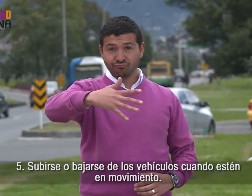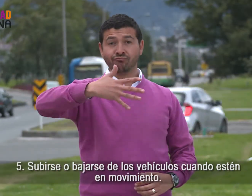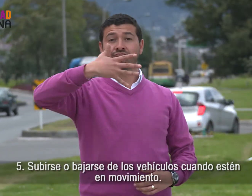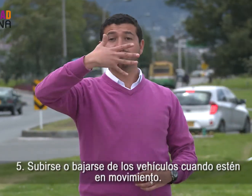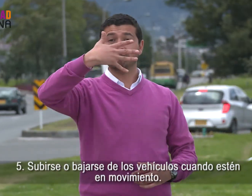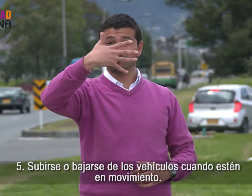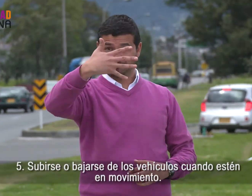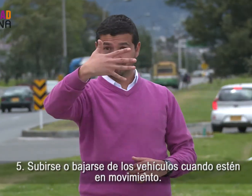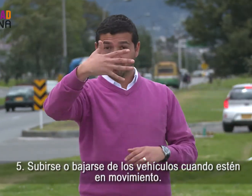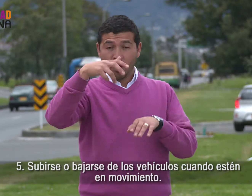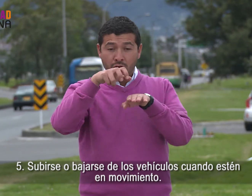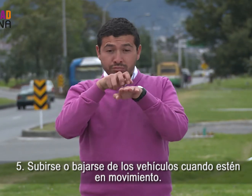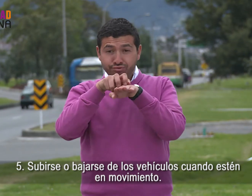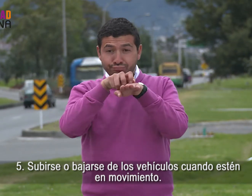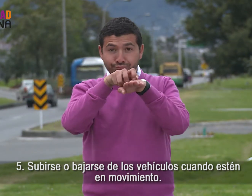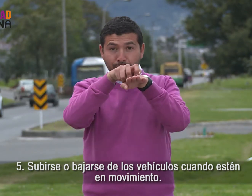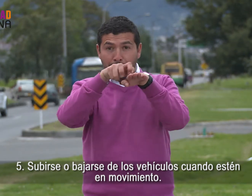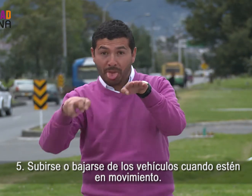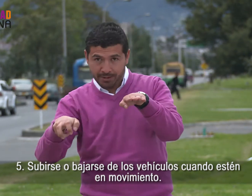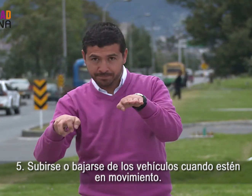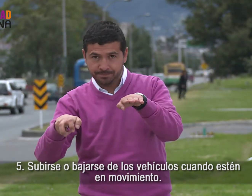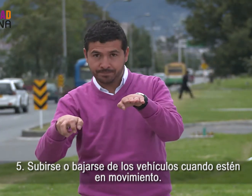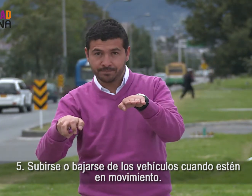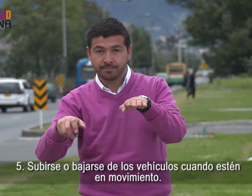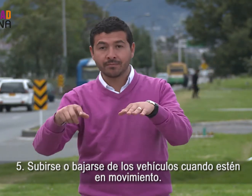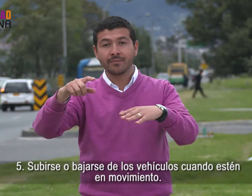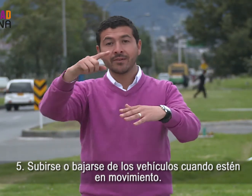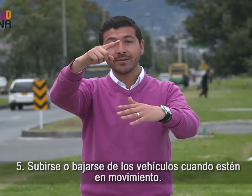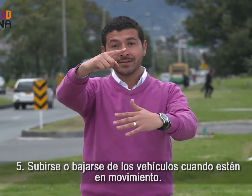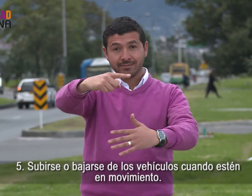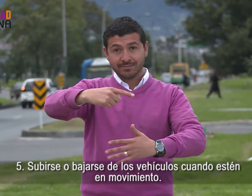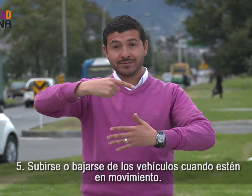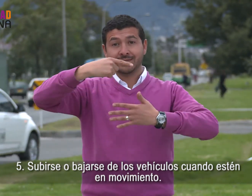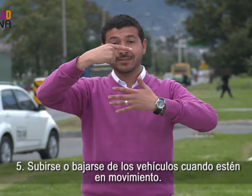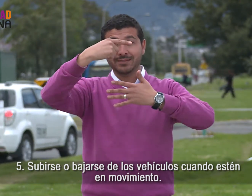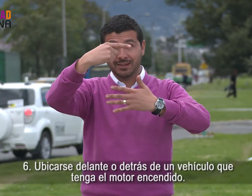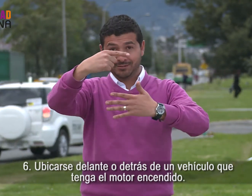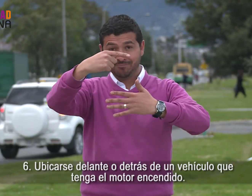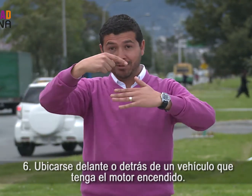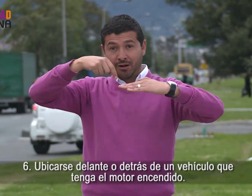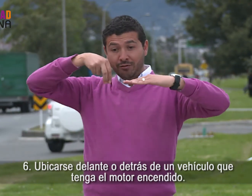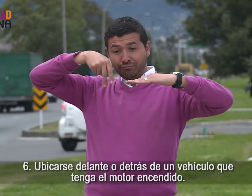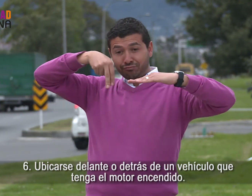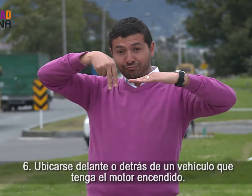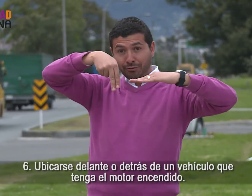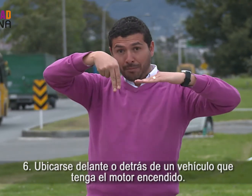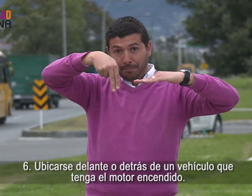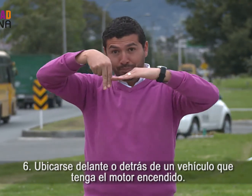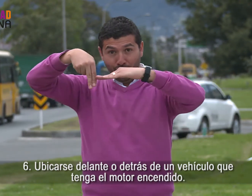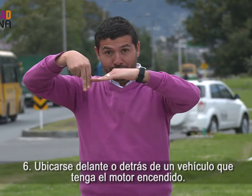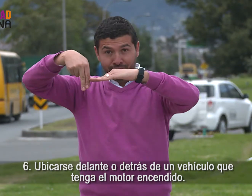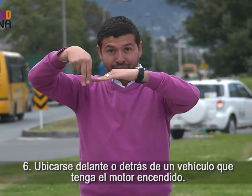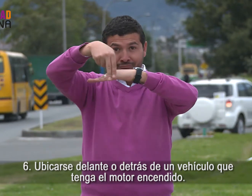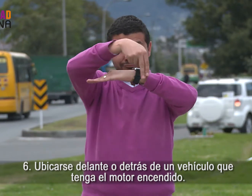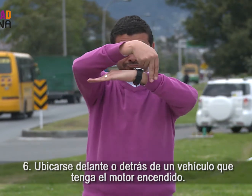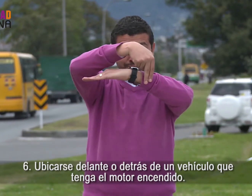Quinto, subirse o bajarse de los vehículos cuando estén en movimiento. Sexto, ubicarse delante o detrás